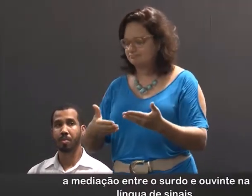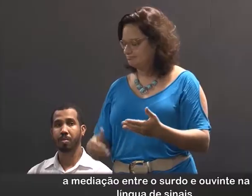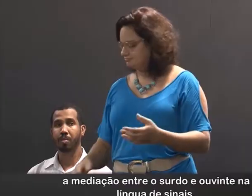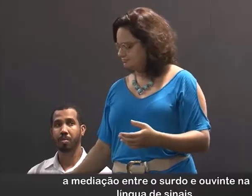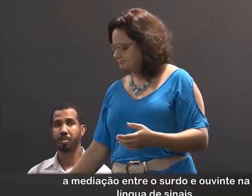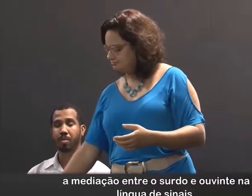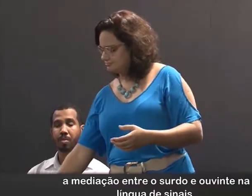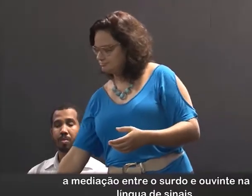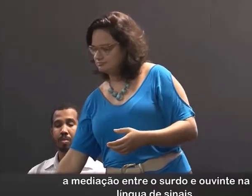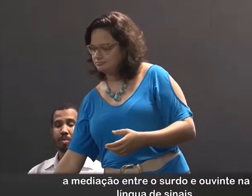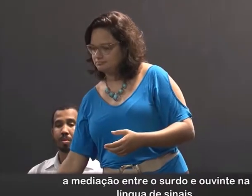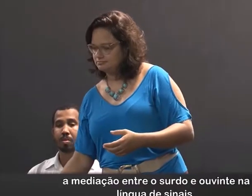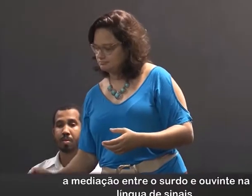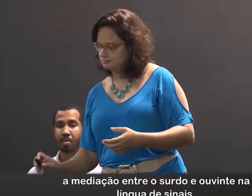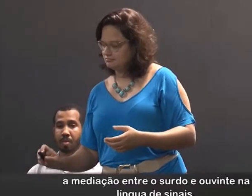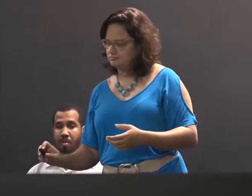ouvinte na língua de sinais.